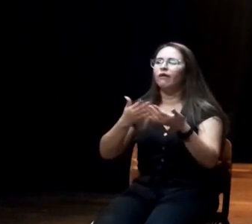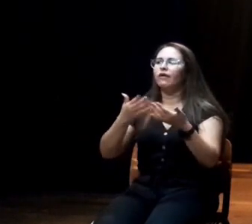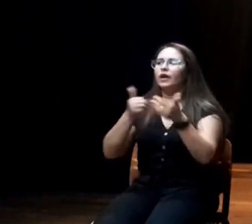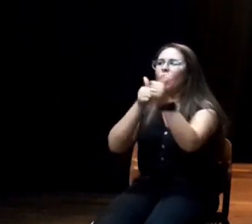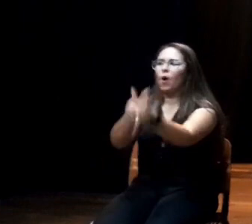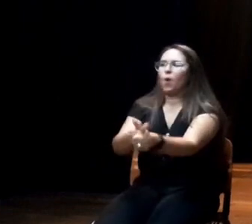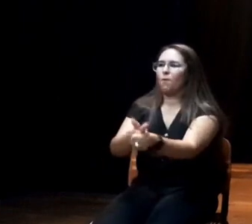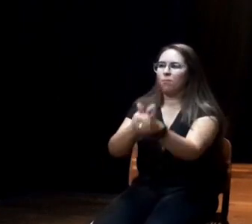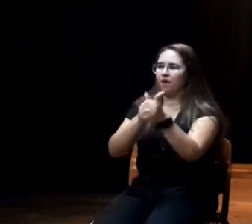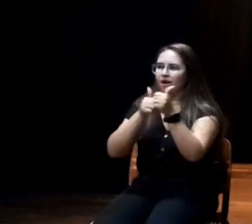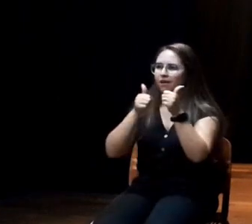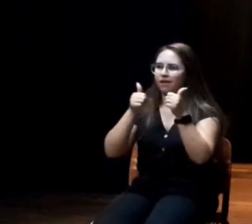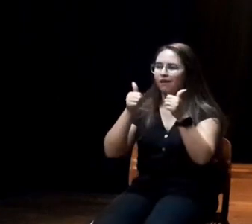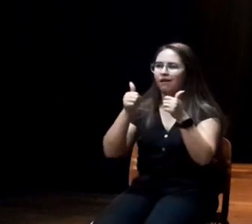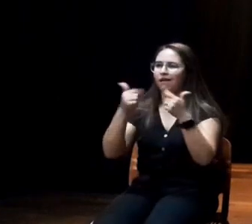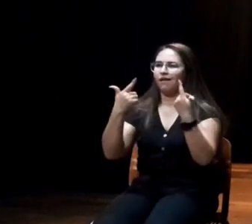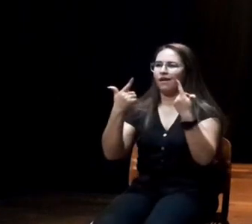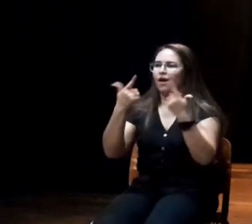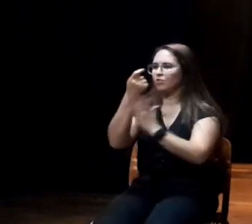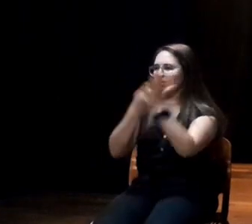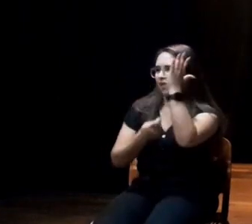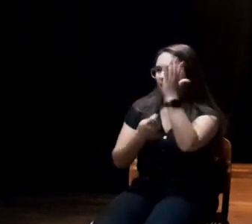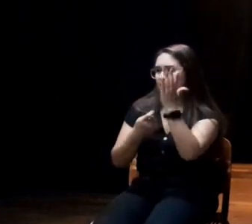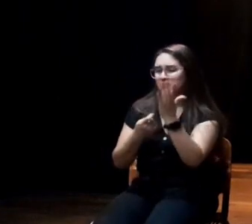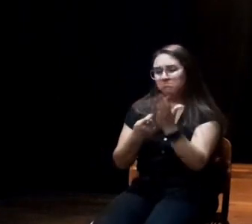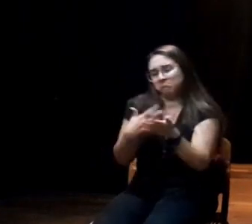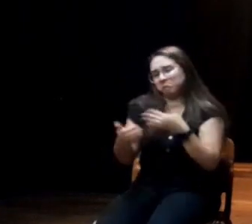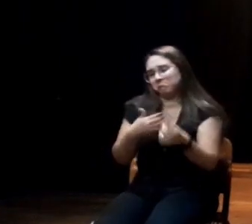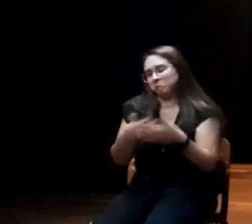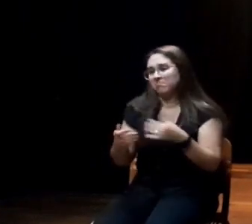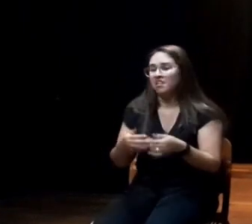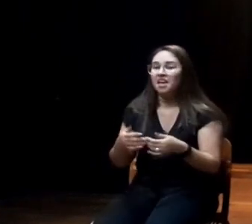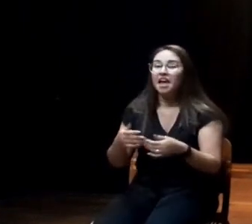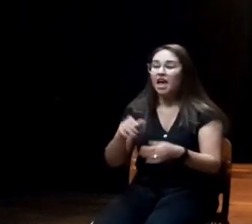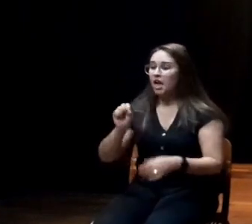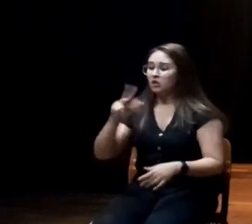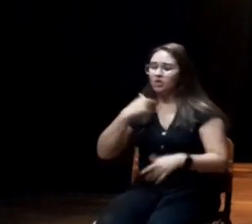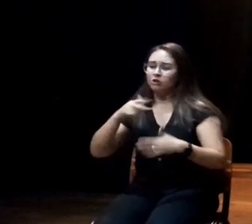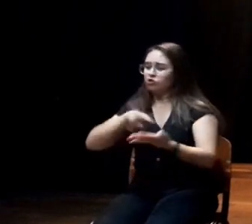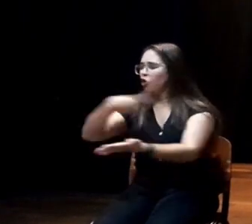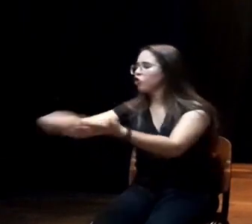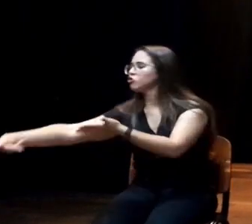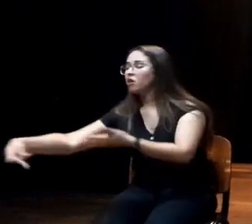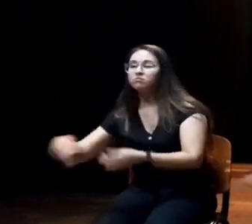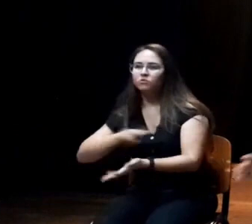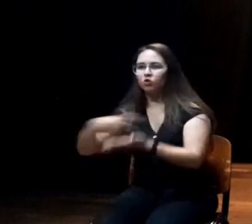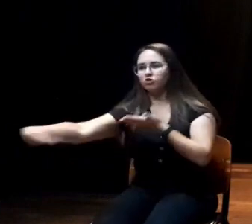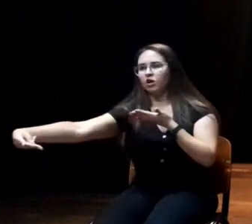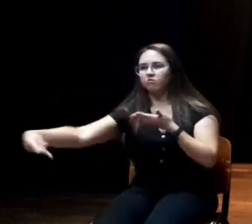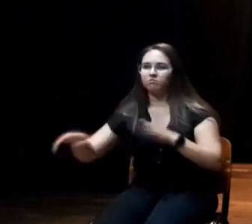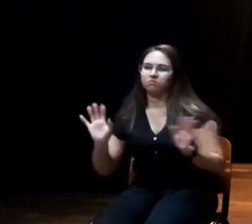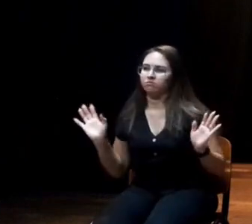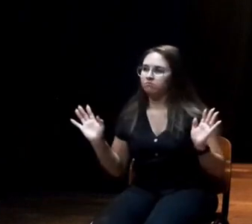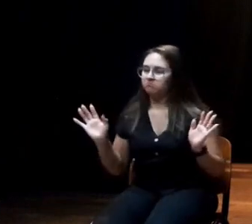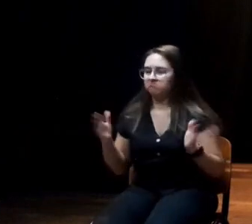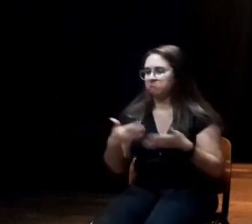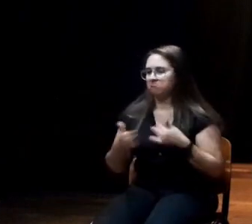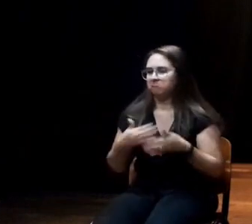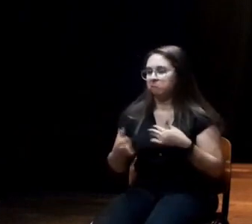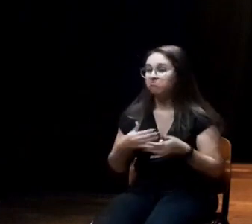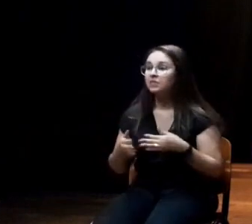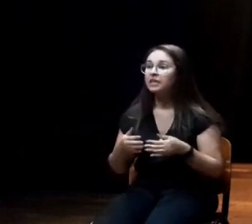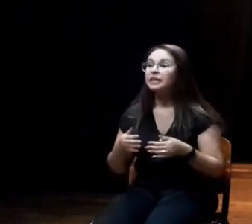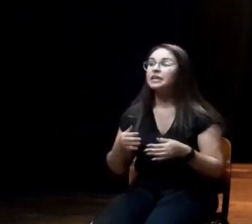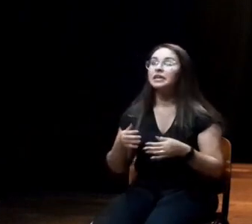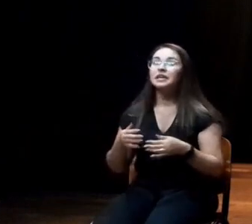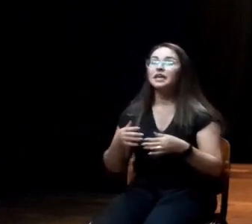aquele texto. Porque não, eu tô aqui, não tô nem aí. E aí, você jogou no chão? Ele se jogou no chão. Acabou. Tô nem aí. E